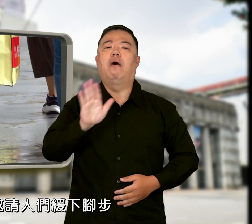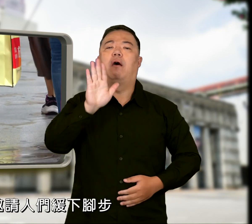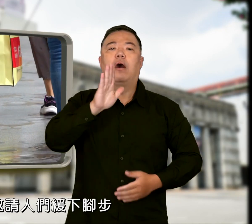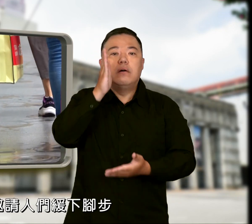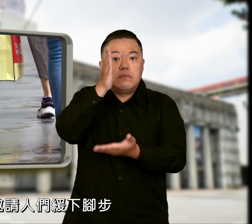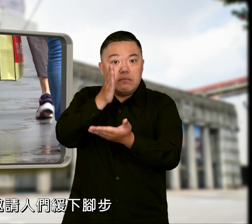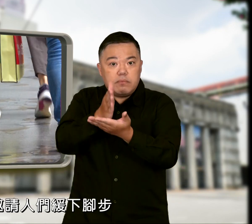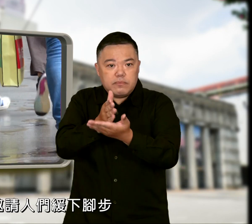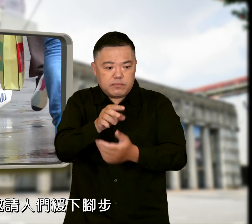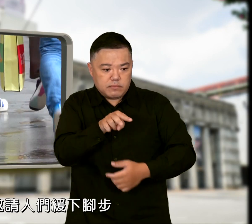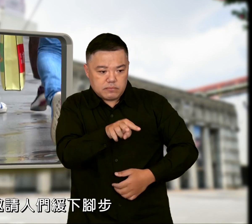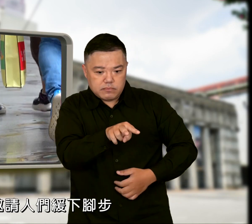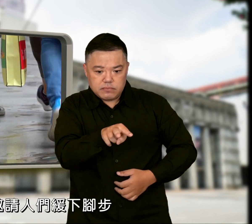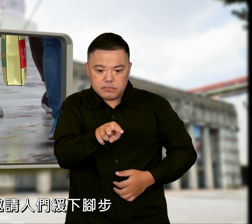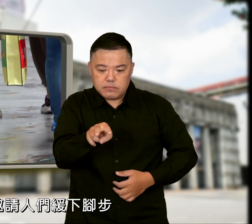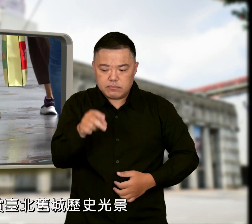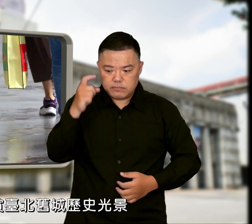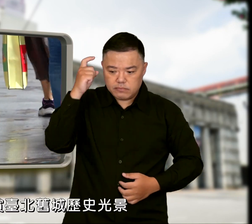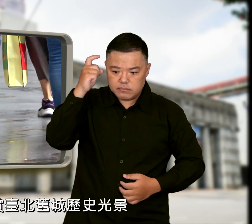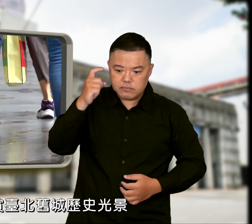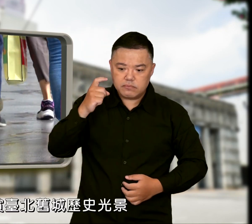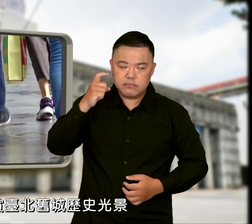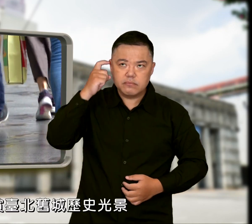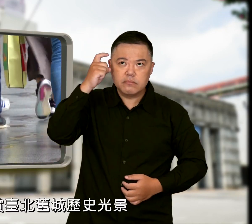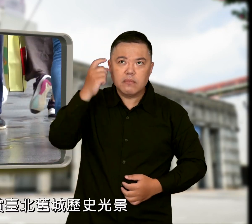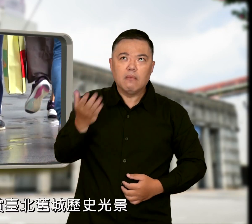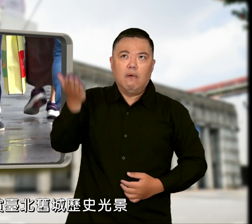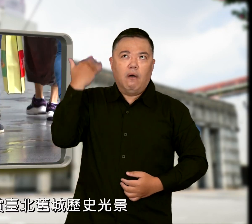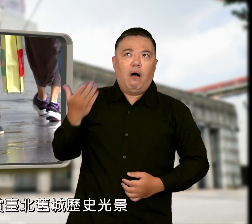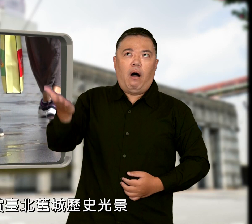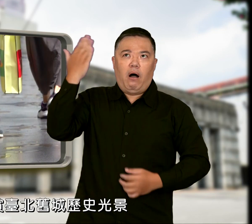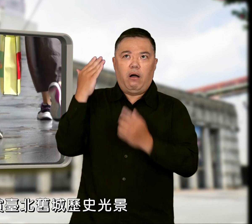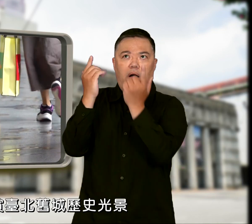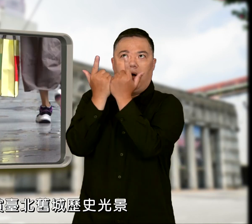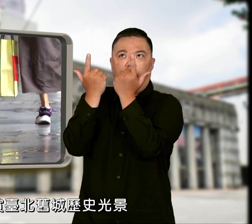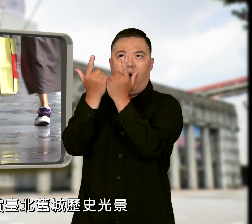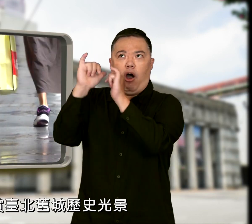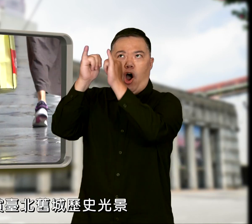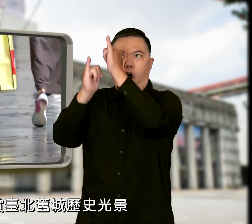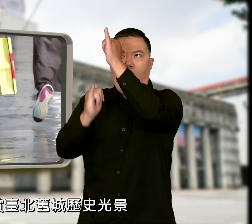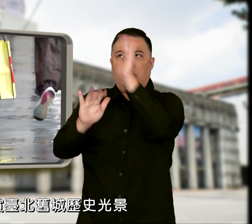欣赏台北旧城历史光景。